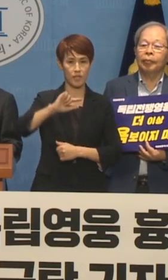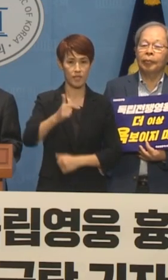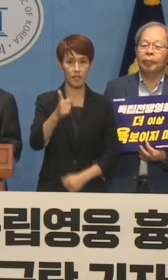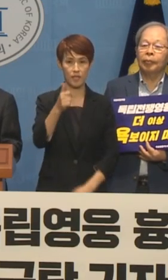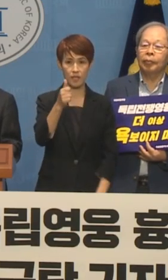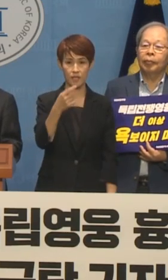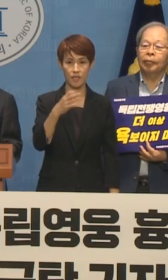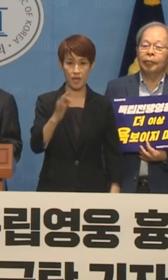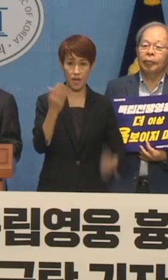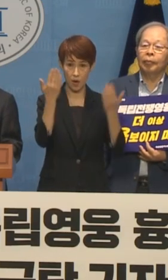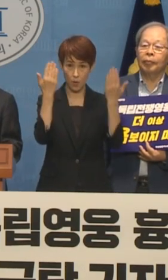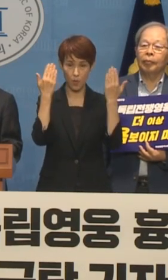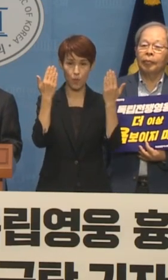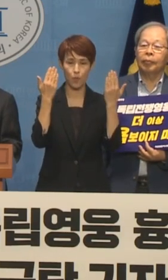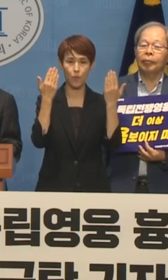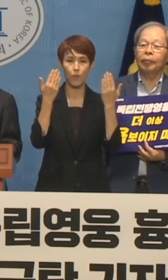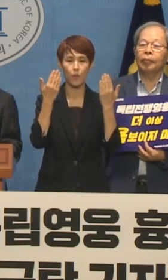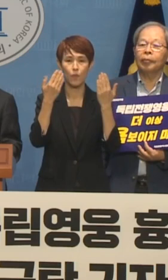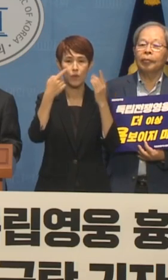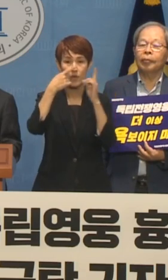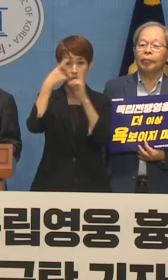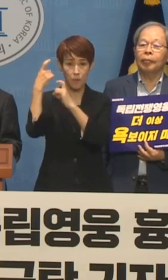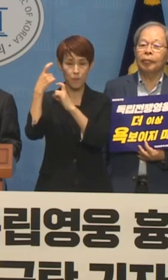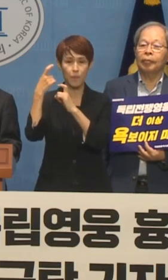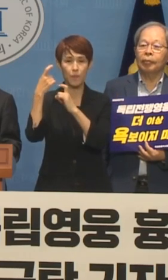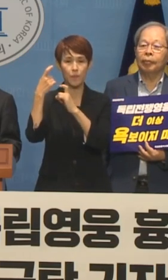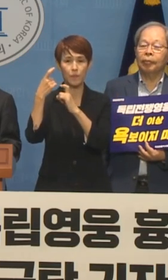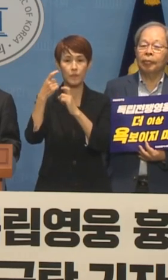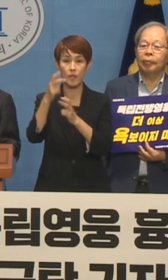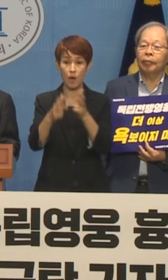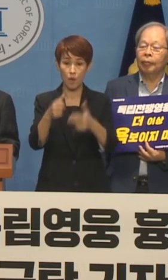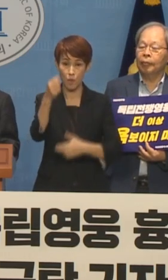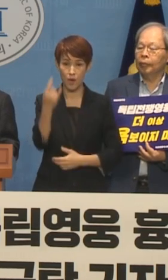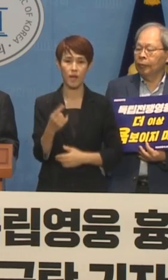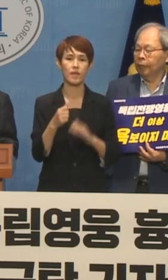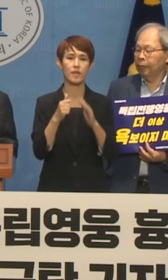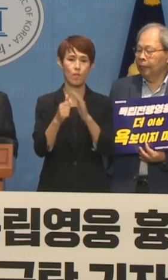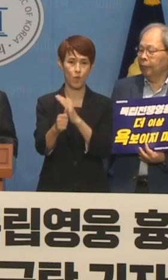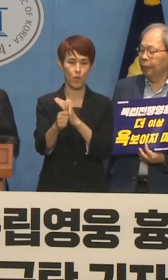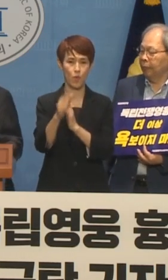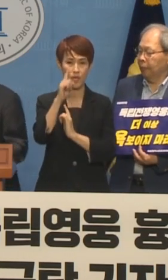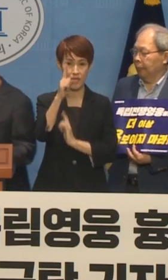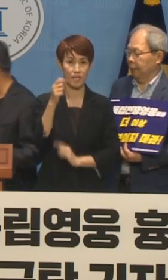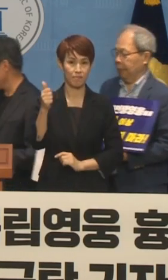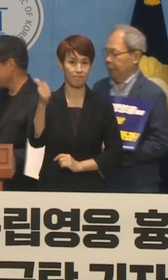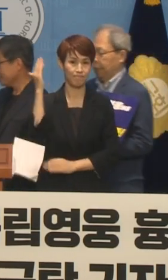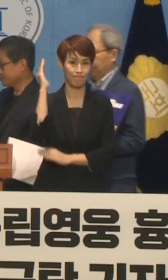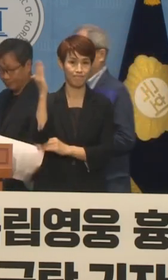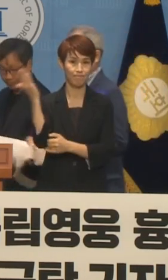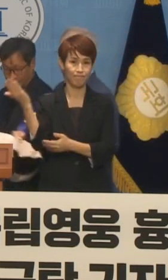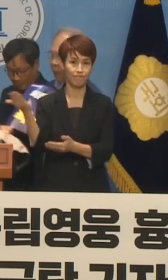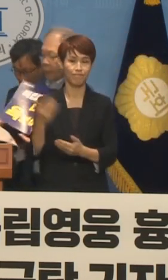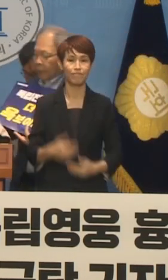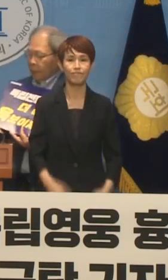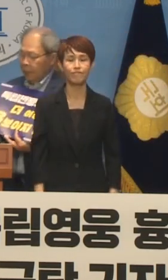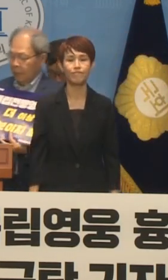공동 대표이고 전 독립기념관장이셨던 이준식 선생님의 말씀을 듣겠습니다.